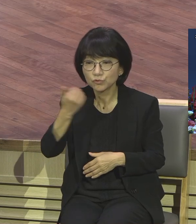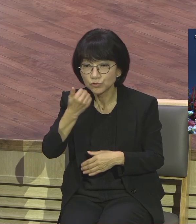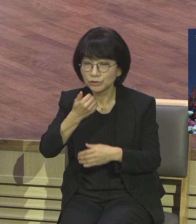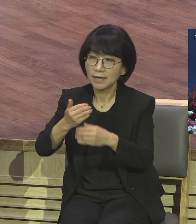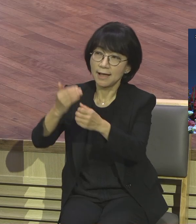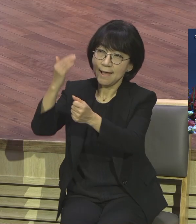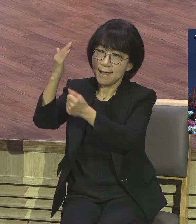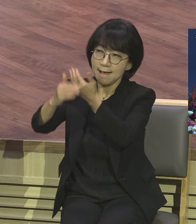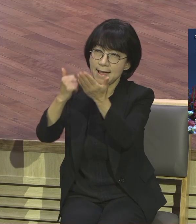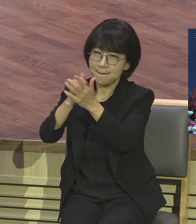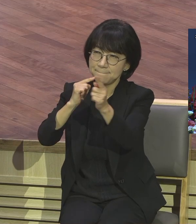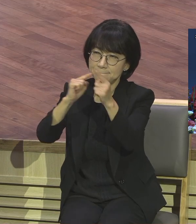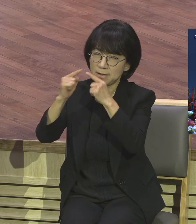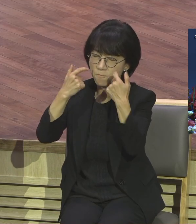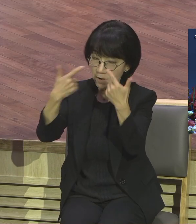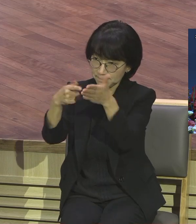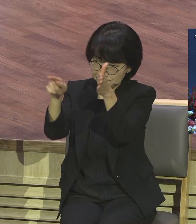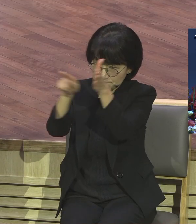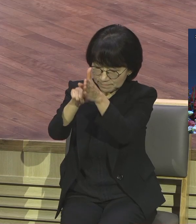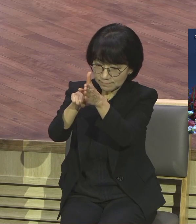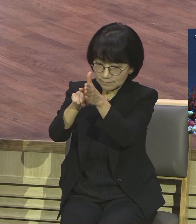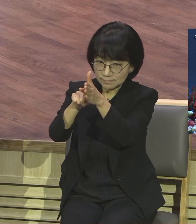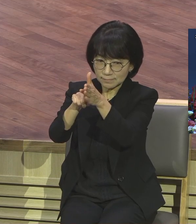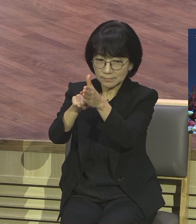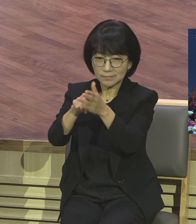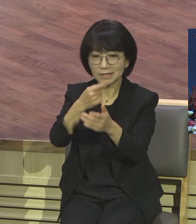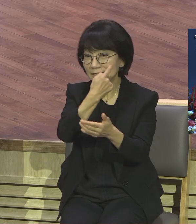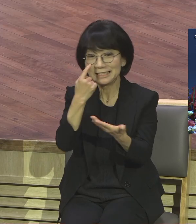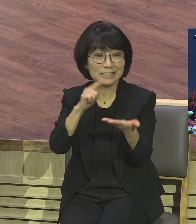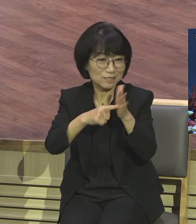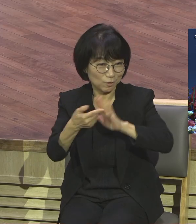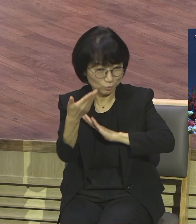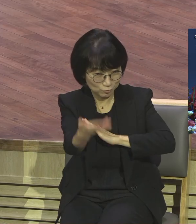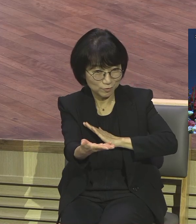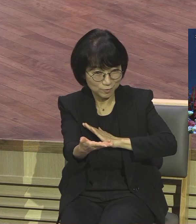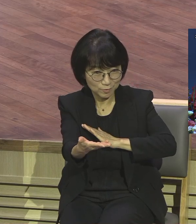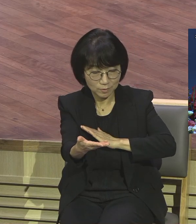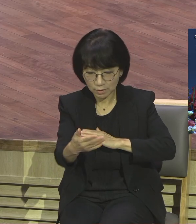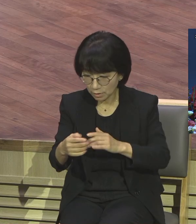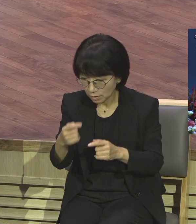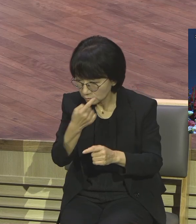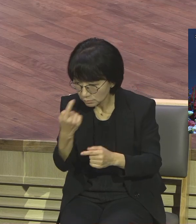수밖에 없도록 증거를 주었어요. 그 붙잡고 그대로 따라간 것뿐이에요.